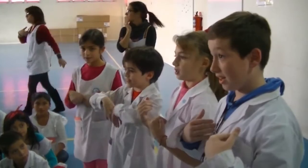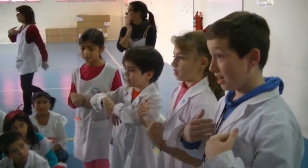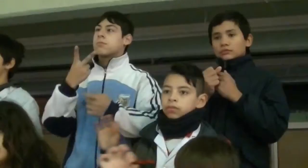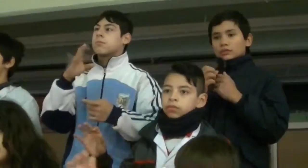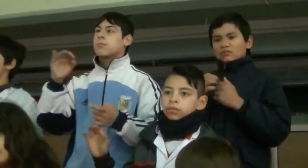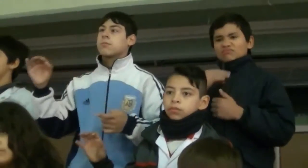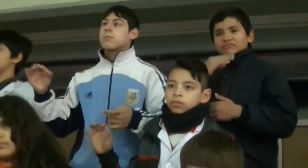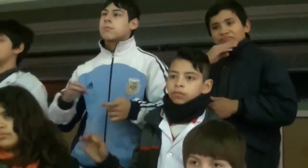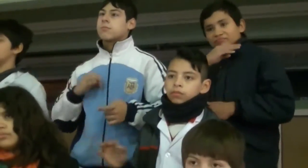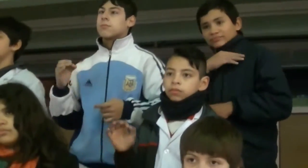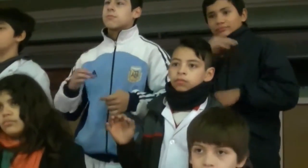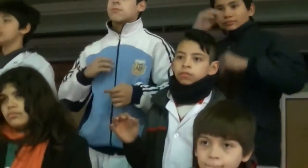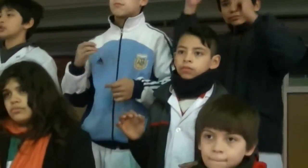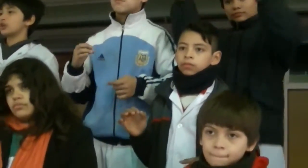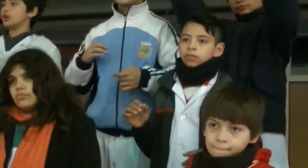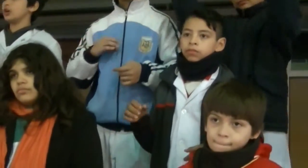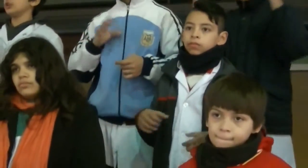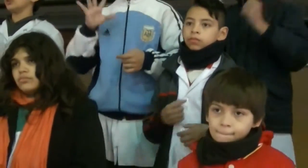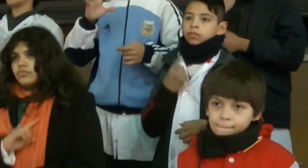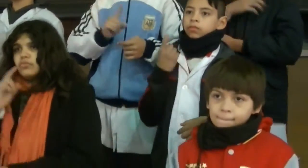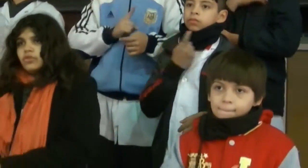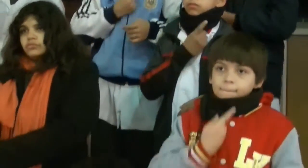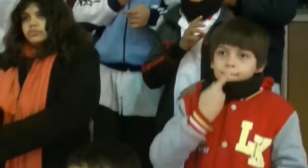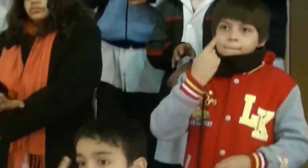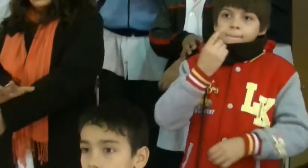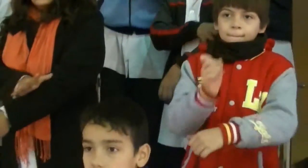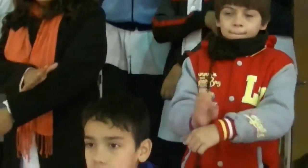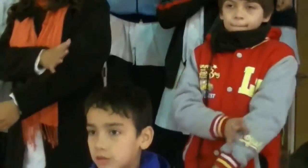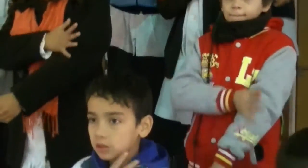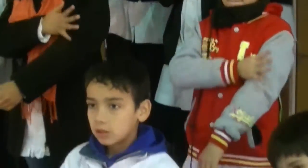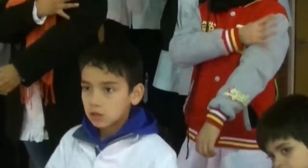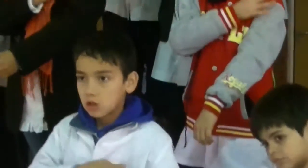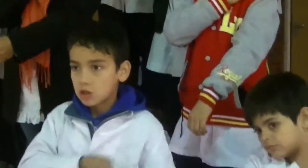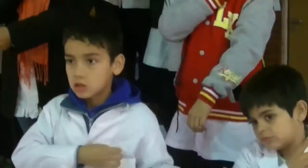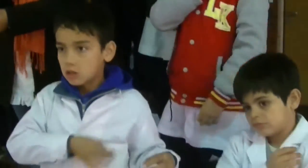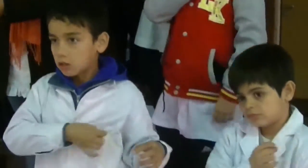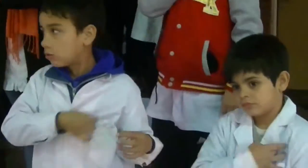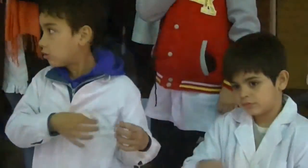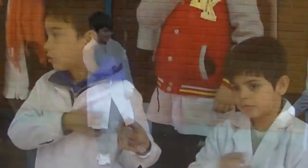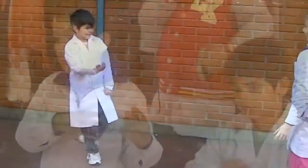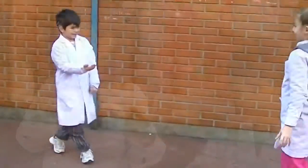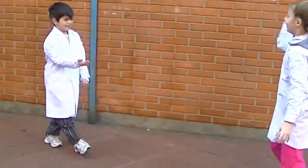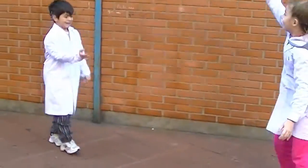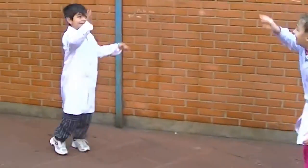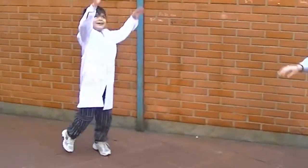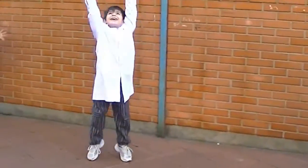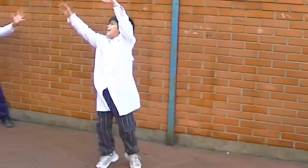más personas, también incluyendo a la comunidad de sordos e hipoacúsicos. Juntarnos que